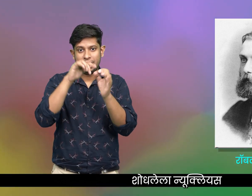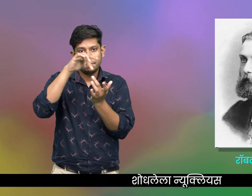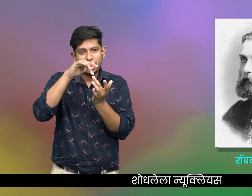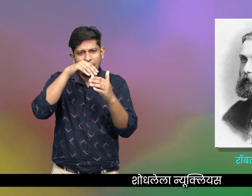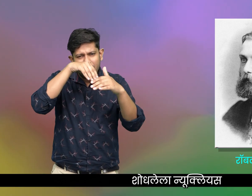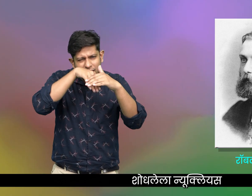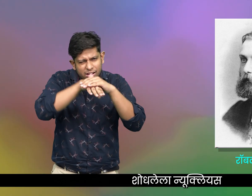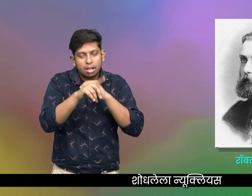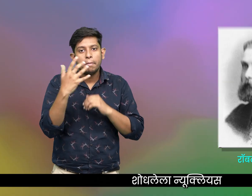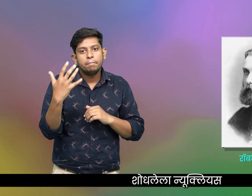शोधलेला न्यूक्लियस.